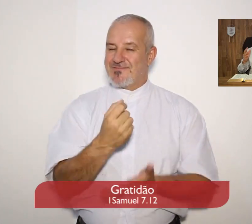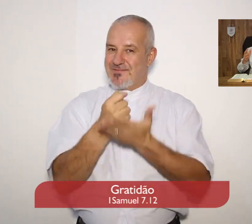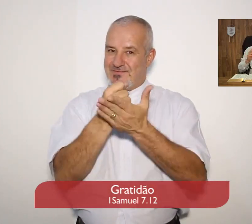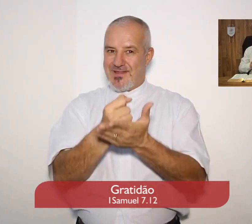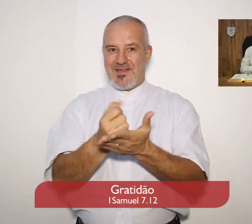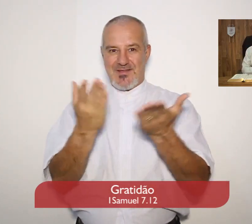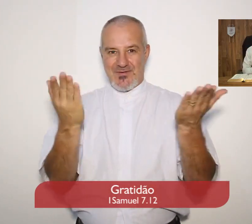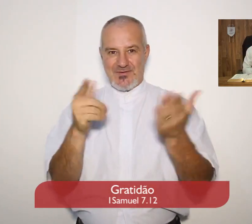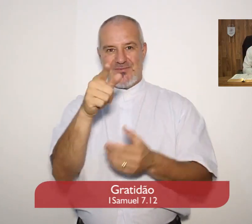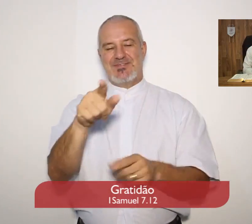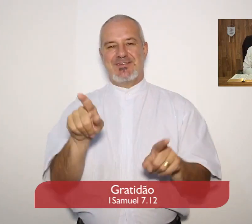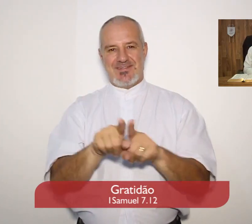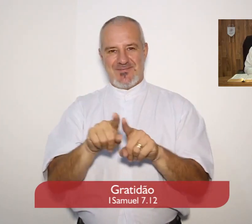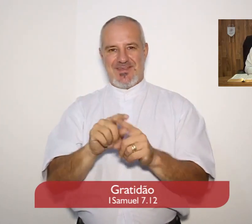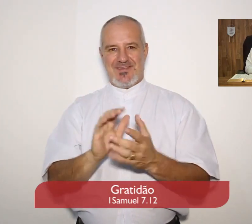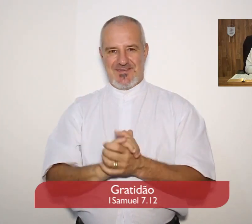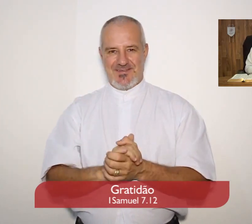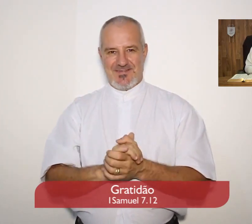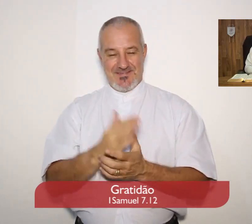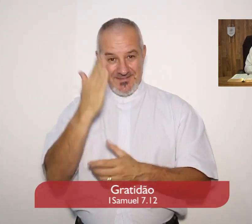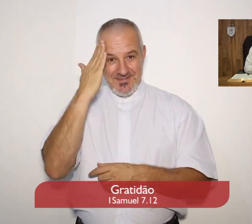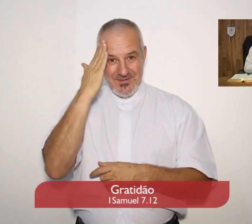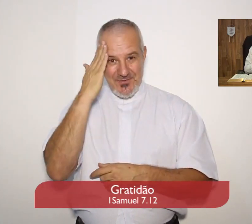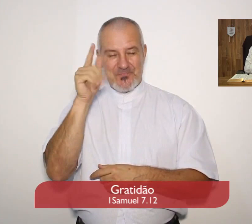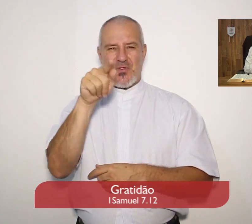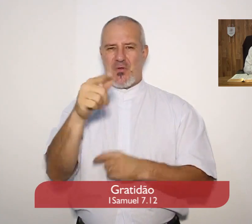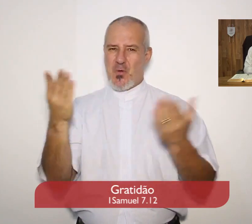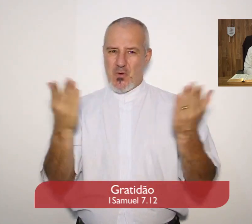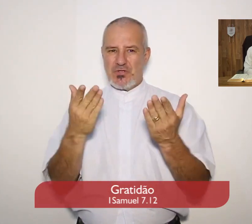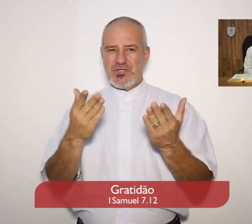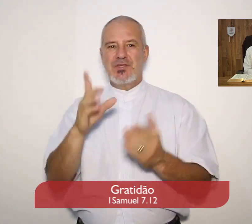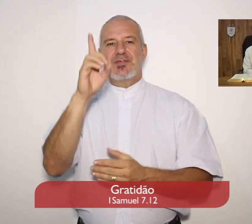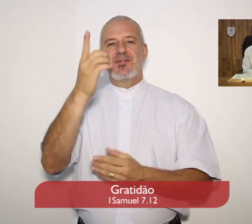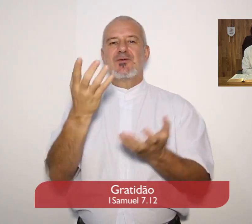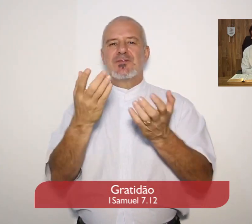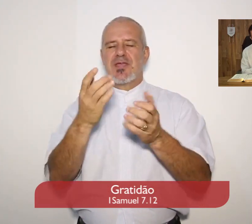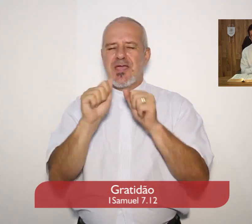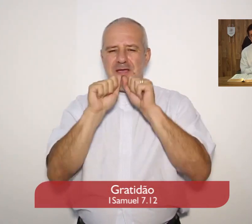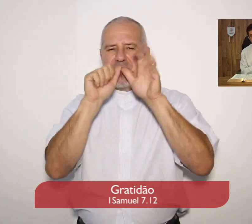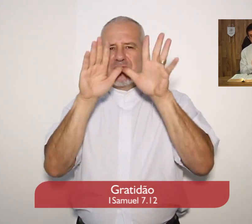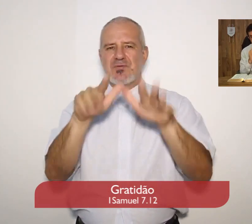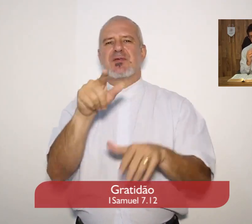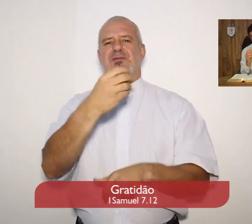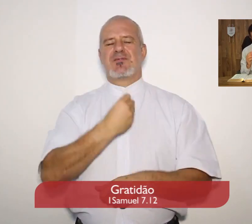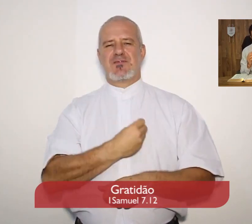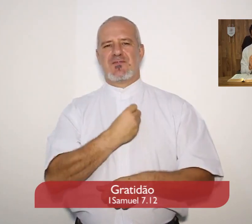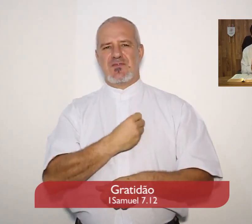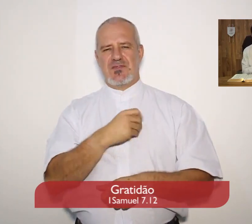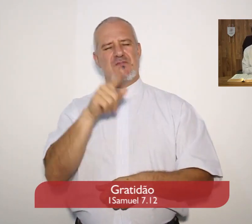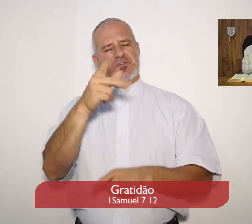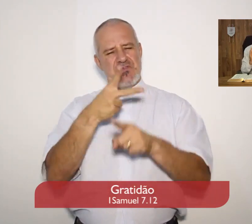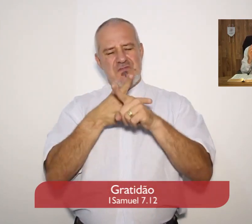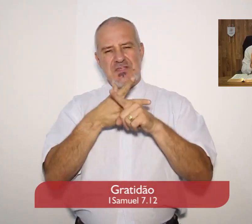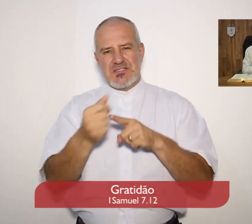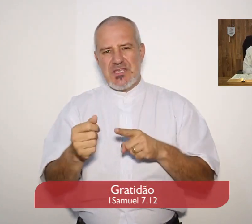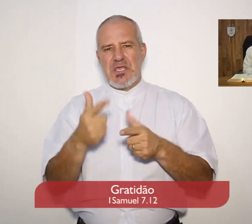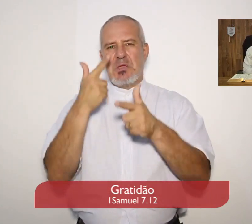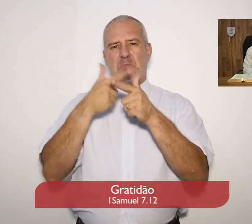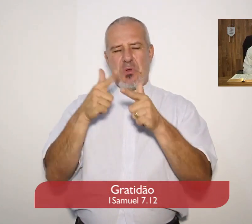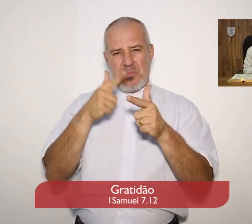neste momento tão especial. Nós somos desafiados a vencer